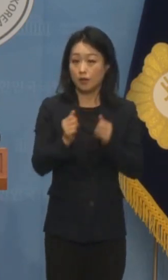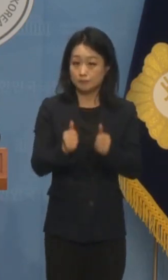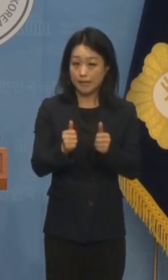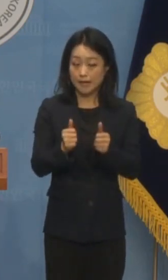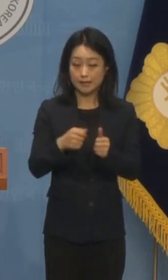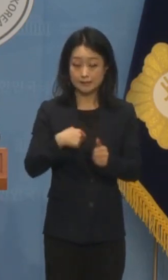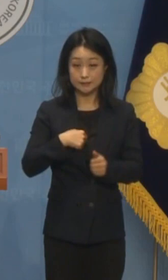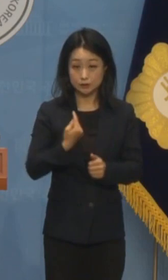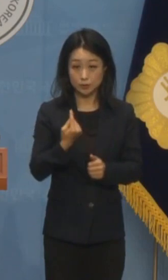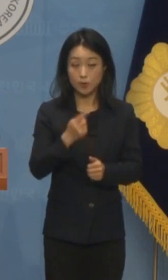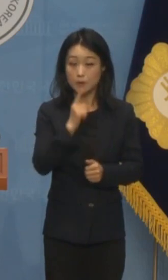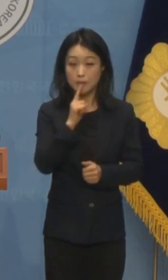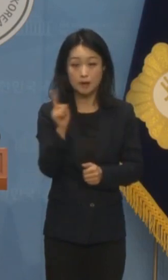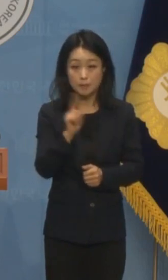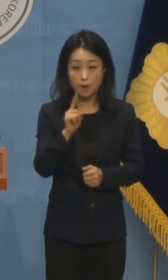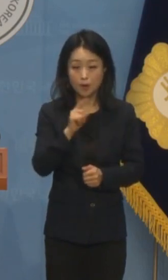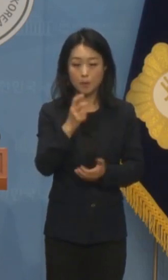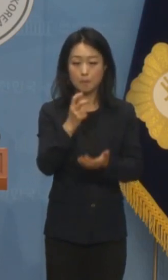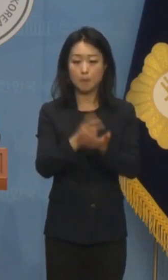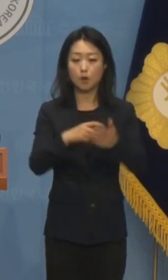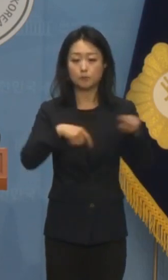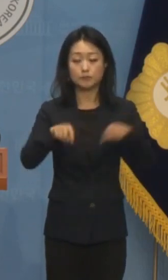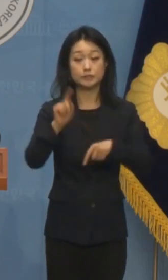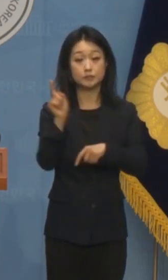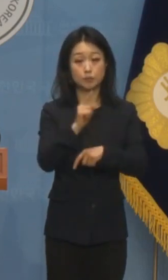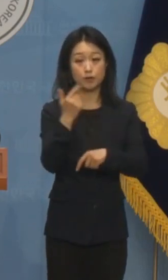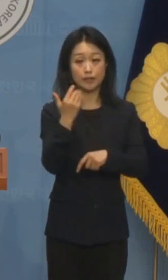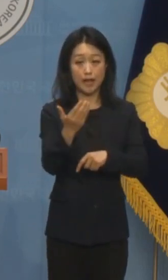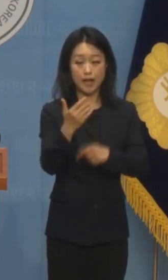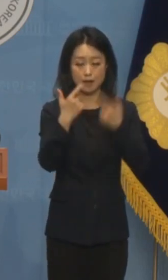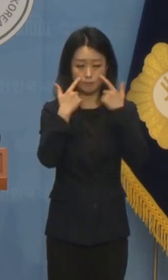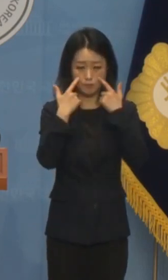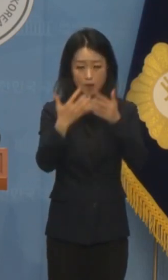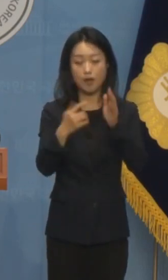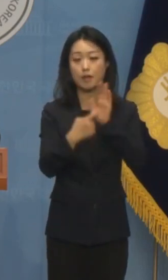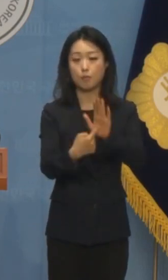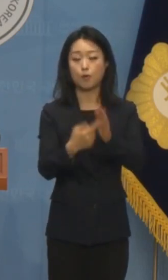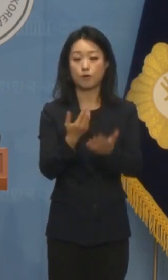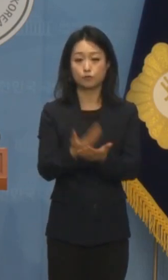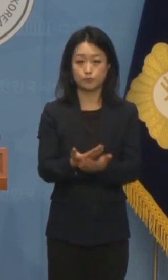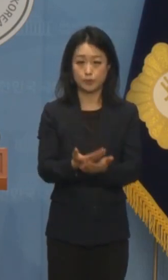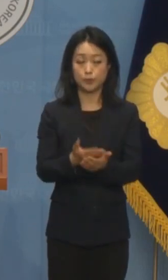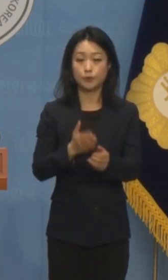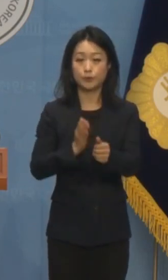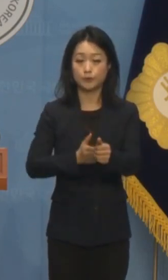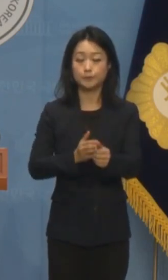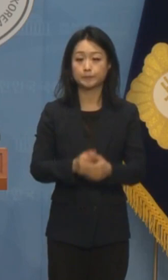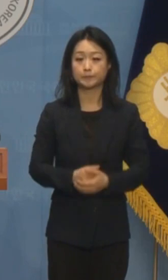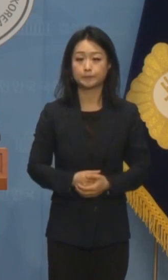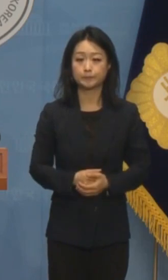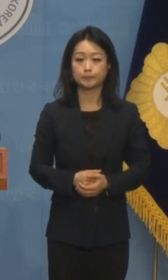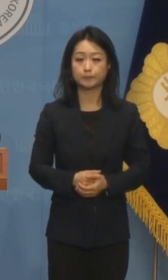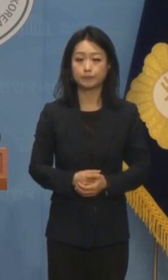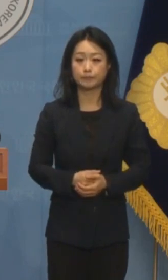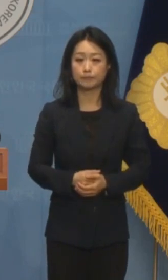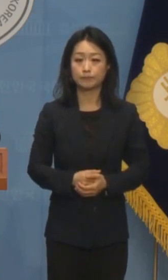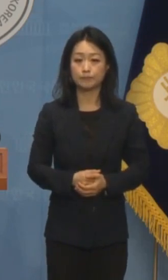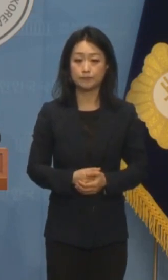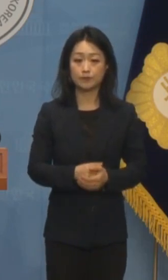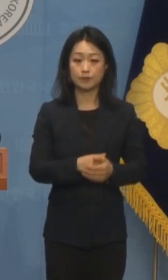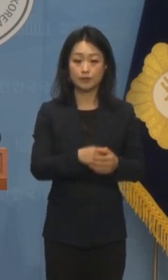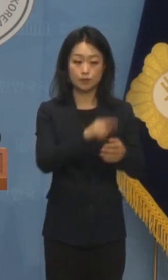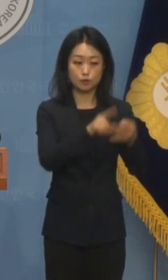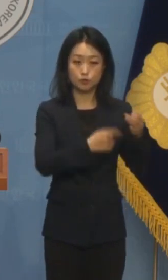자신들이 강조해 온 법치가 무엇인지 분명하게 보여 주어야 합니다 한두 번에 소환